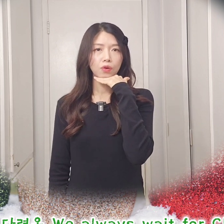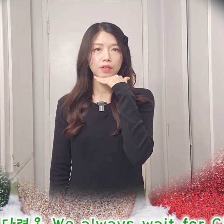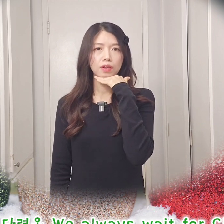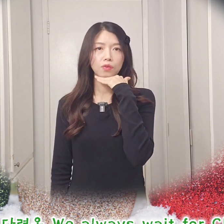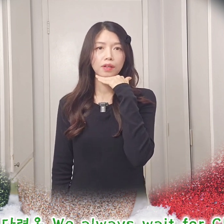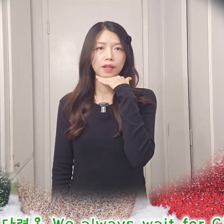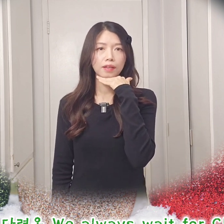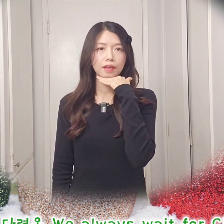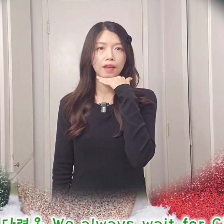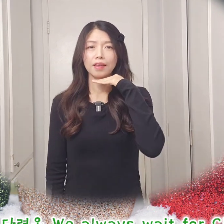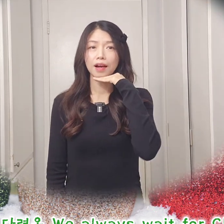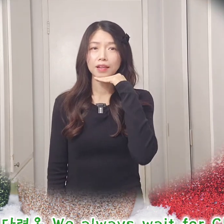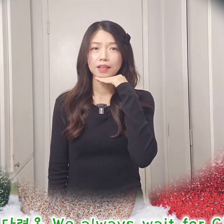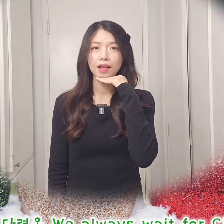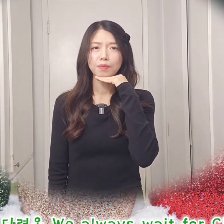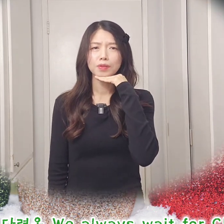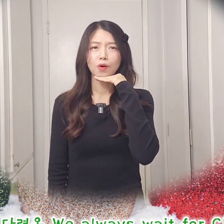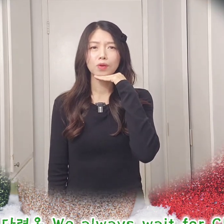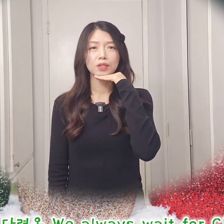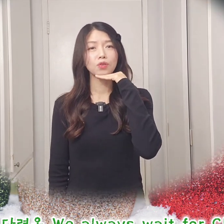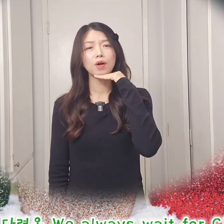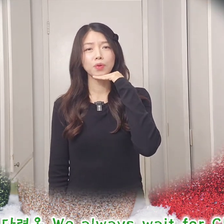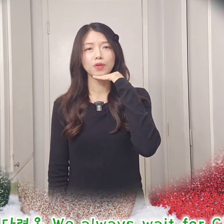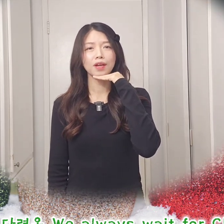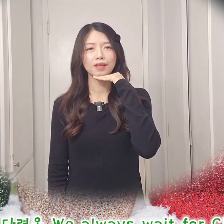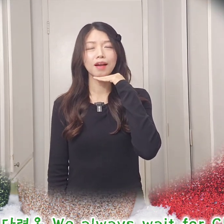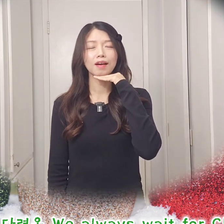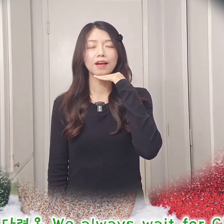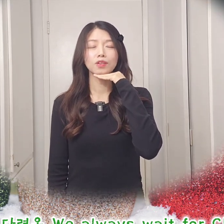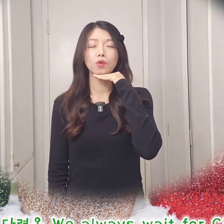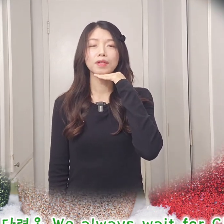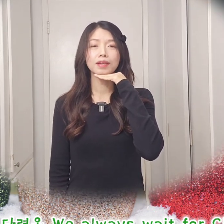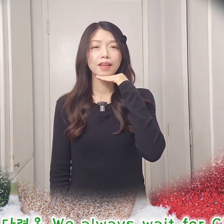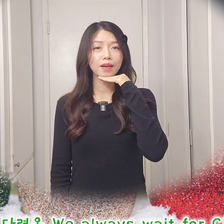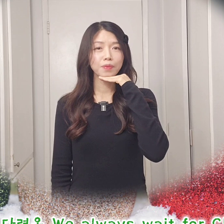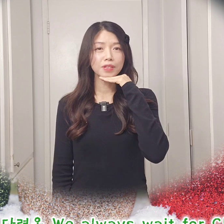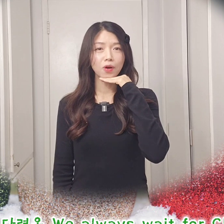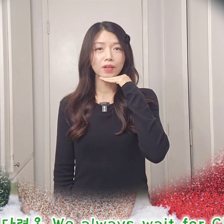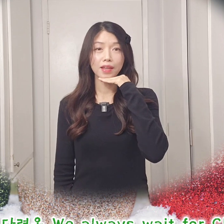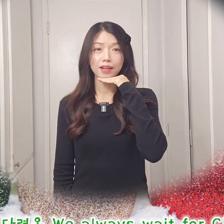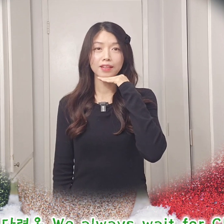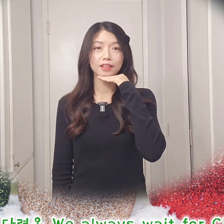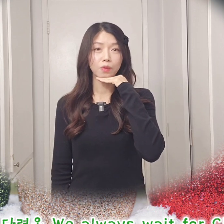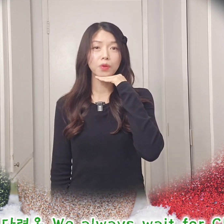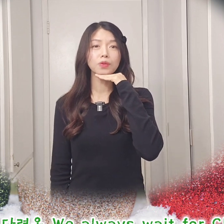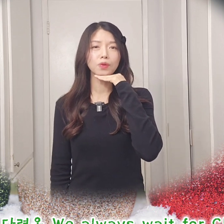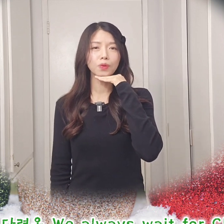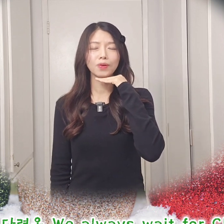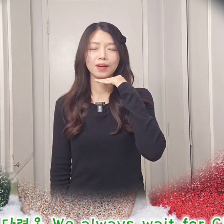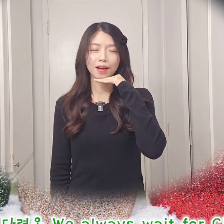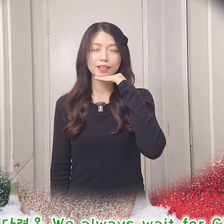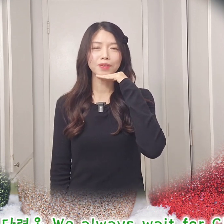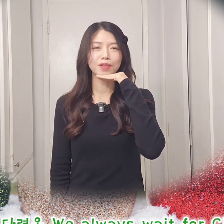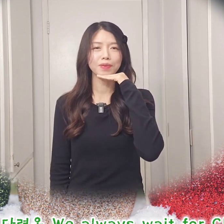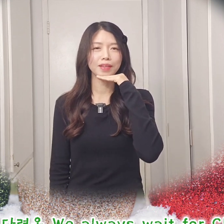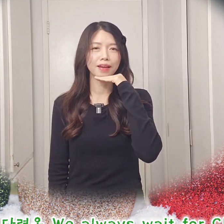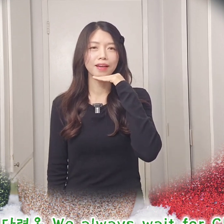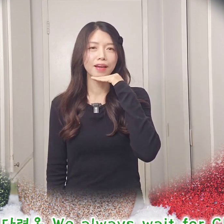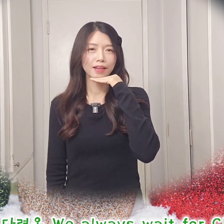뜻의 수어가 되는데, 내가 기다리면서 지루한 표정이 아니라 정말 기대하면서 기다리는 그런 표정으로 하시면 됩니다.